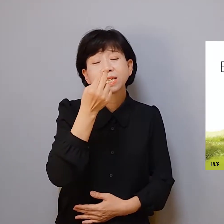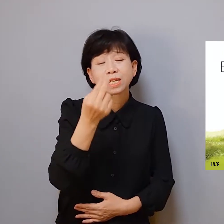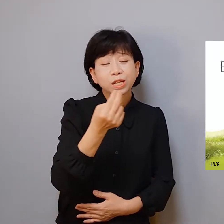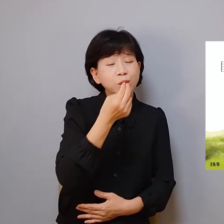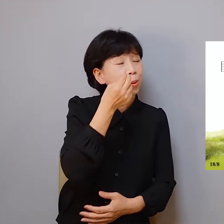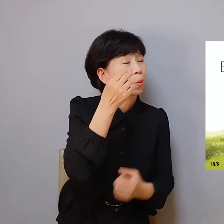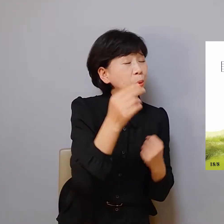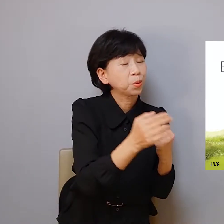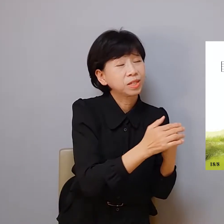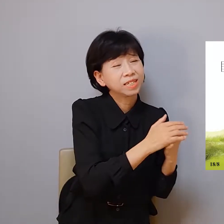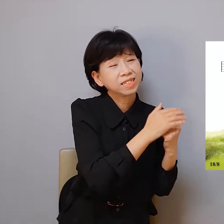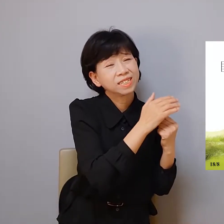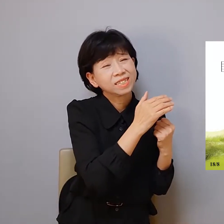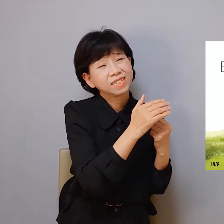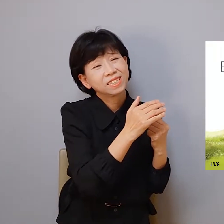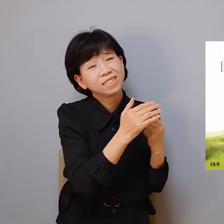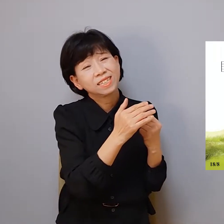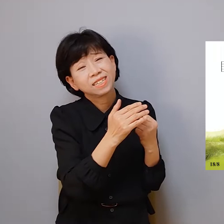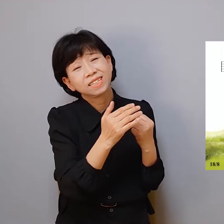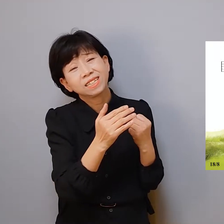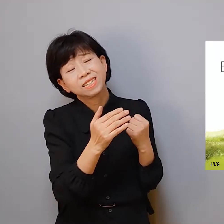주님만이 길이오니